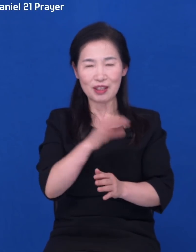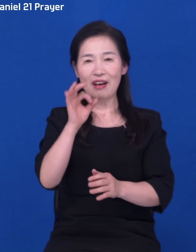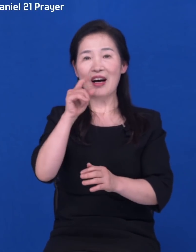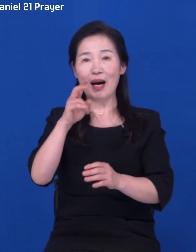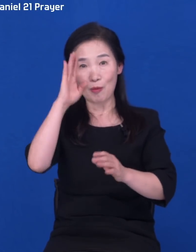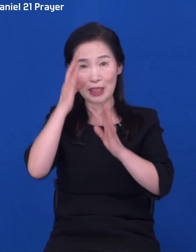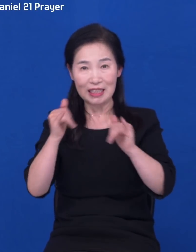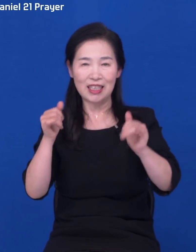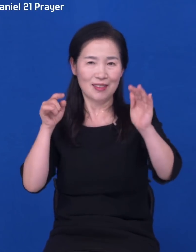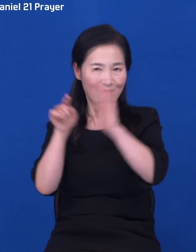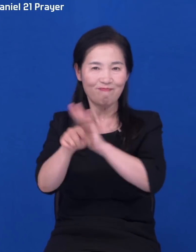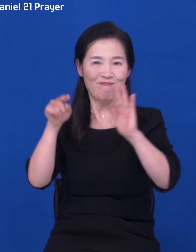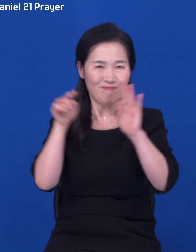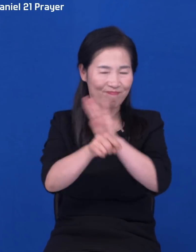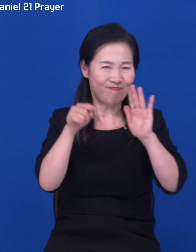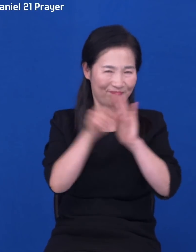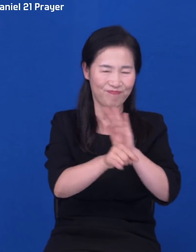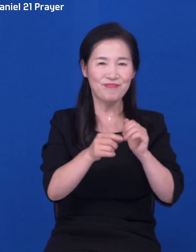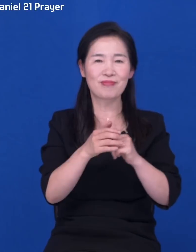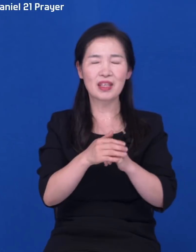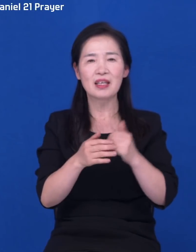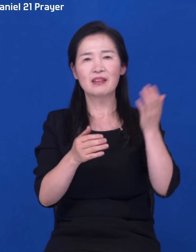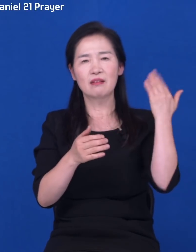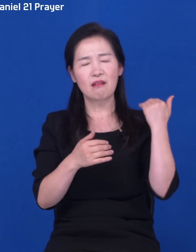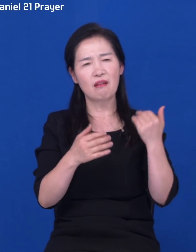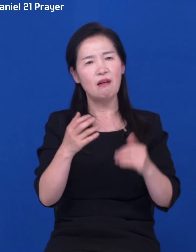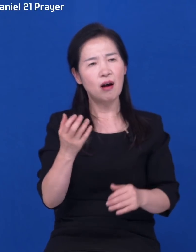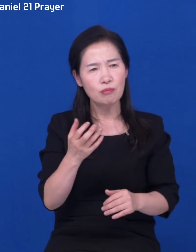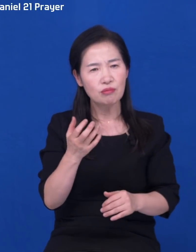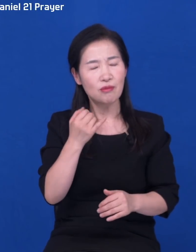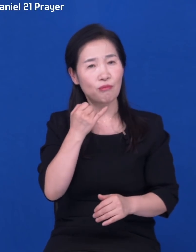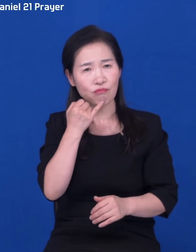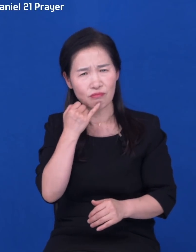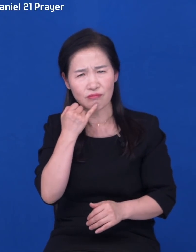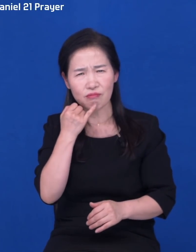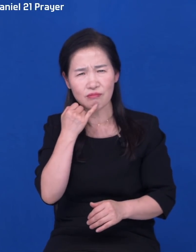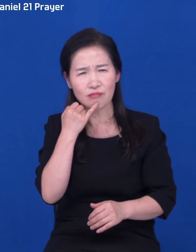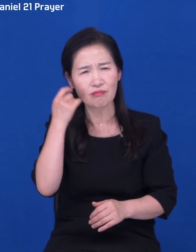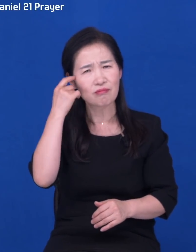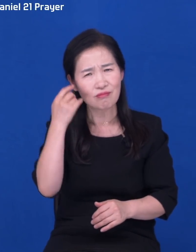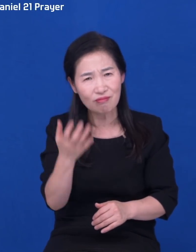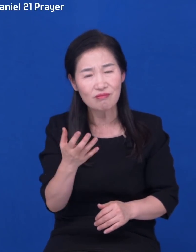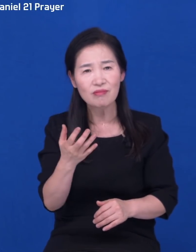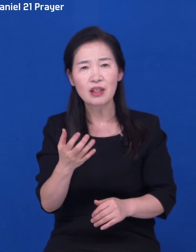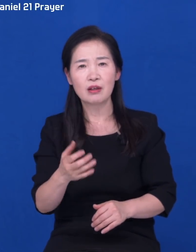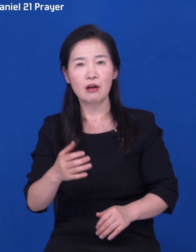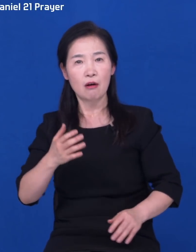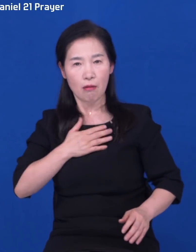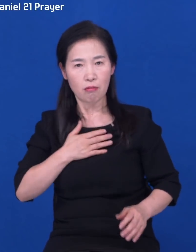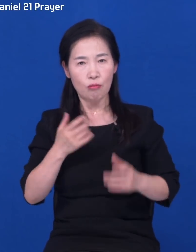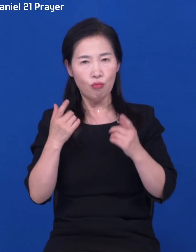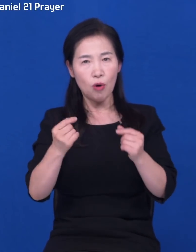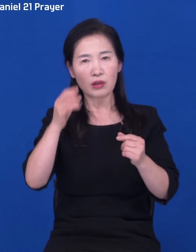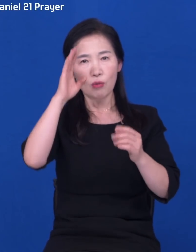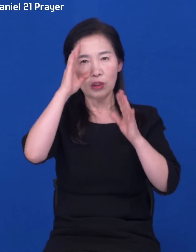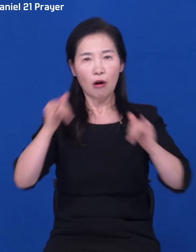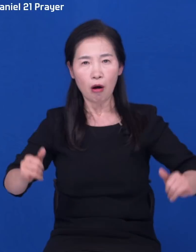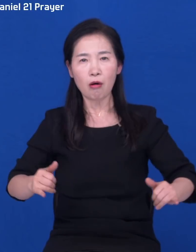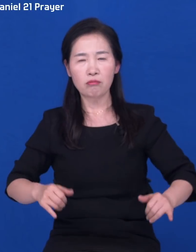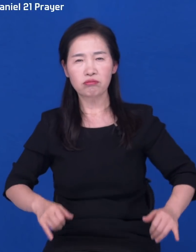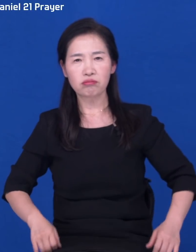거예요. 그전에는 아프고 힘들 텐데 가서 괜찮으세요? 막 이러면서 했는데 그 다음부터는 저 암 환자예요. 이러고 달려간